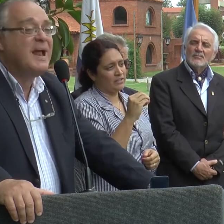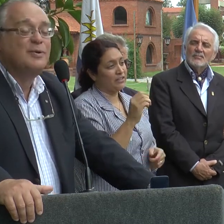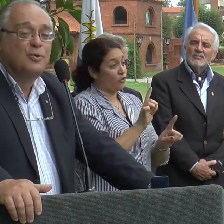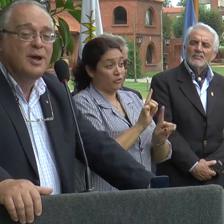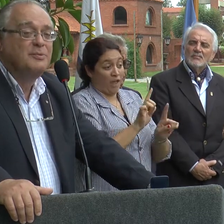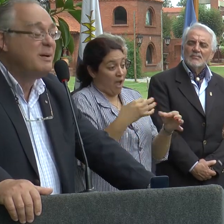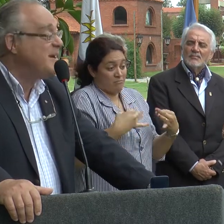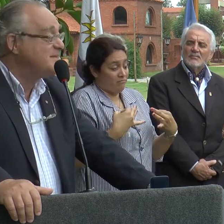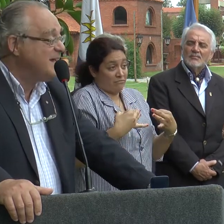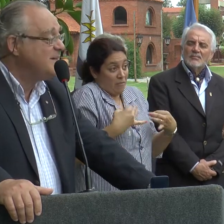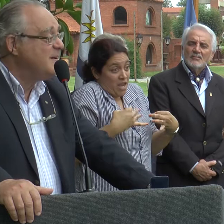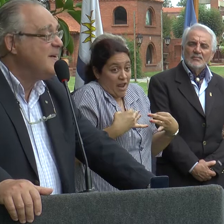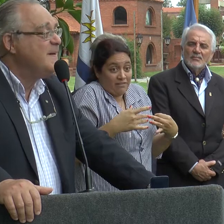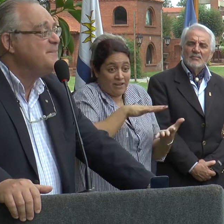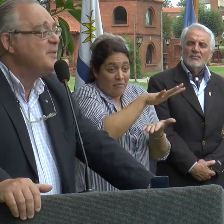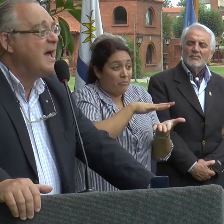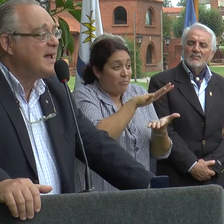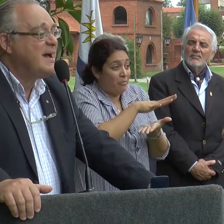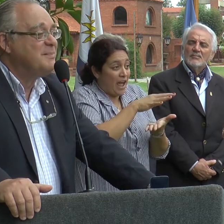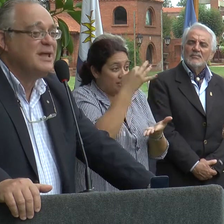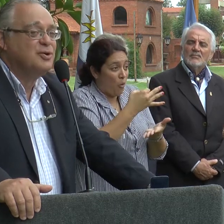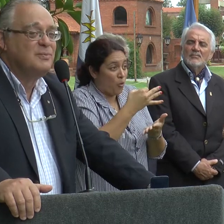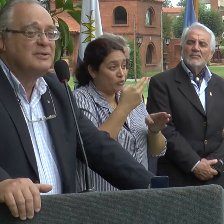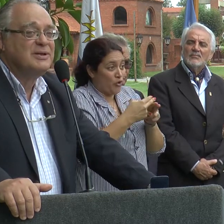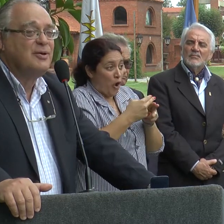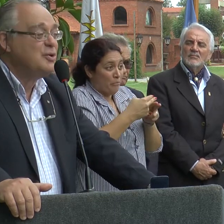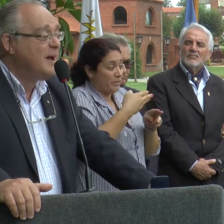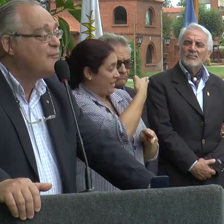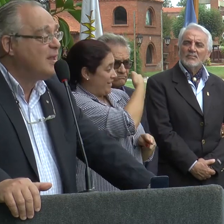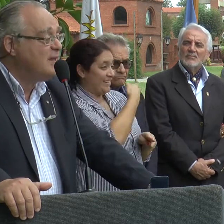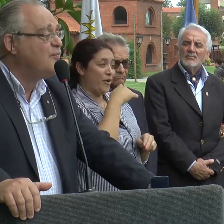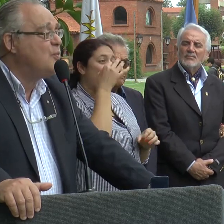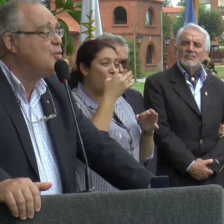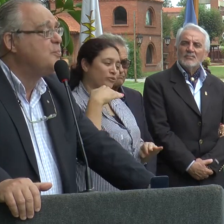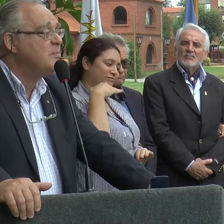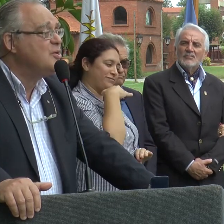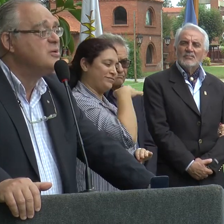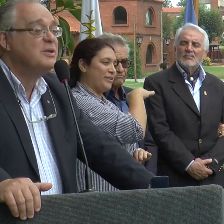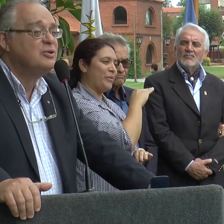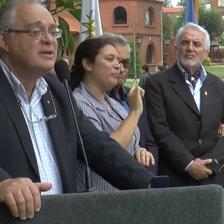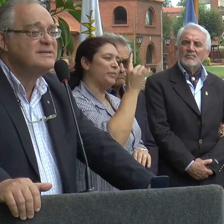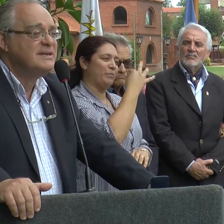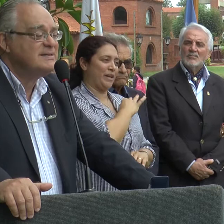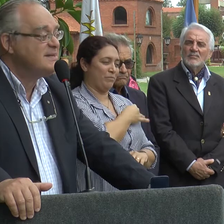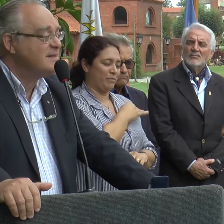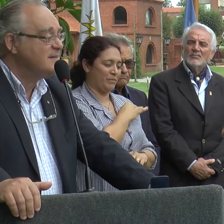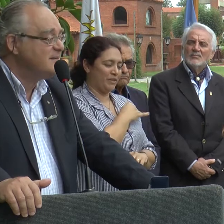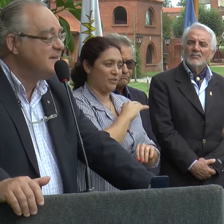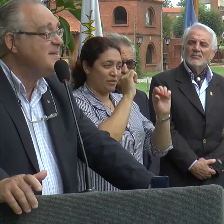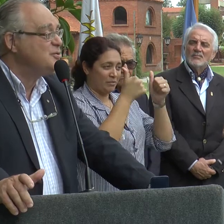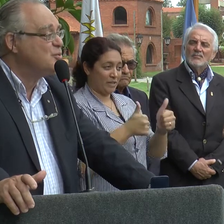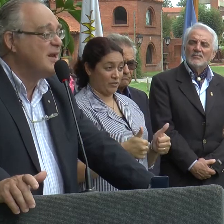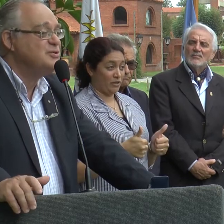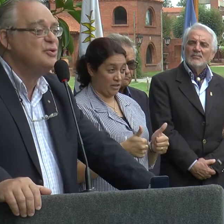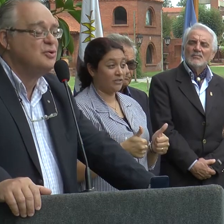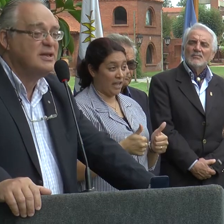nada mal colocar una plaza acá, Maestros de Maldonado, donde baja quien fue uno de los primeros inspectores de enseñanza y